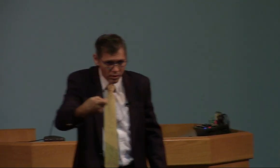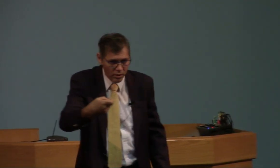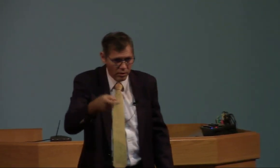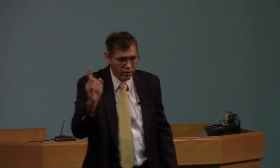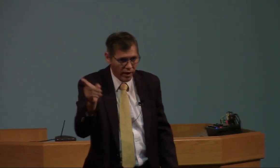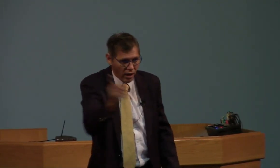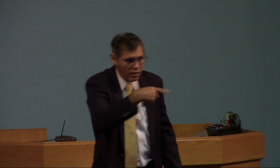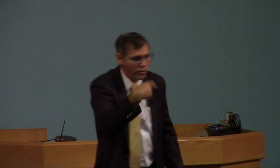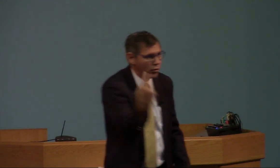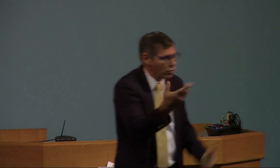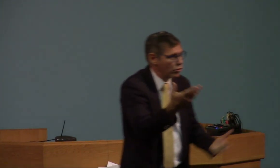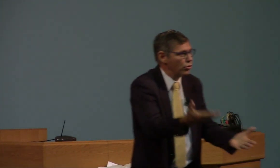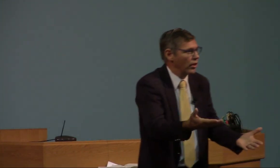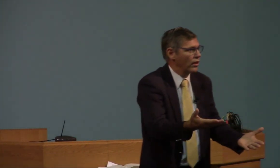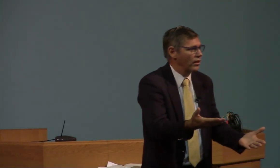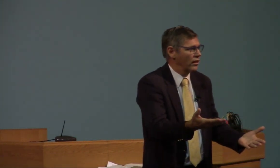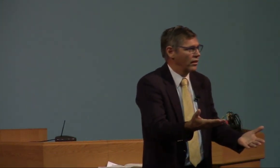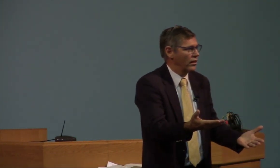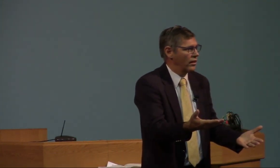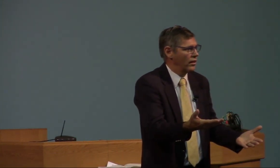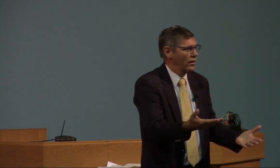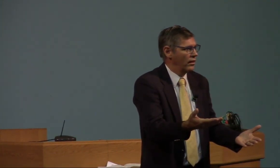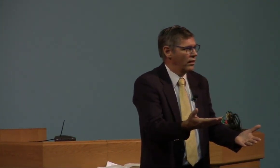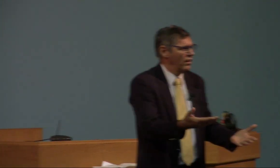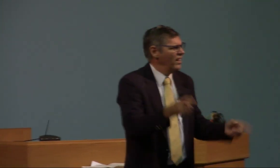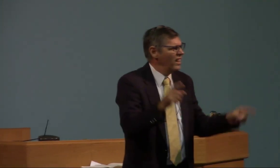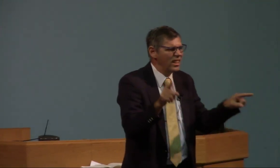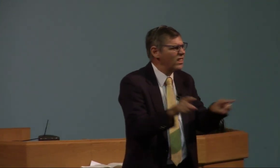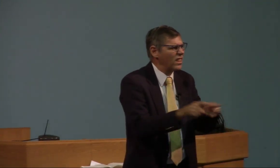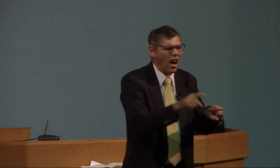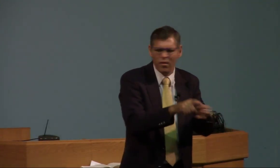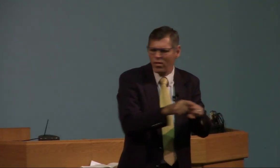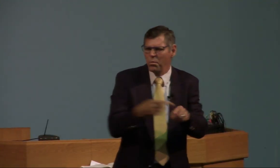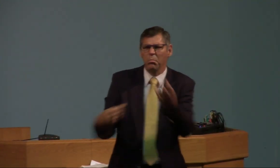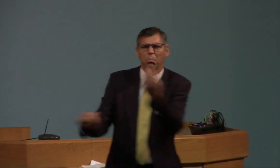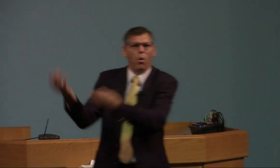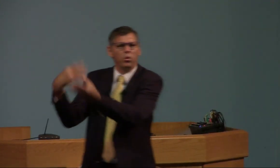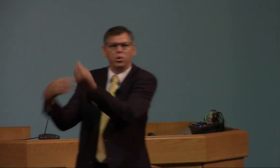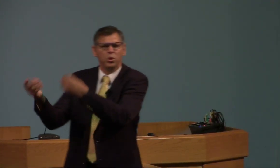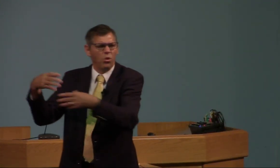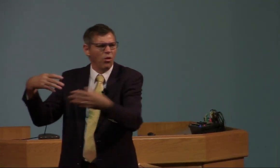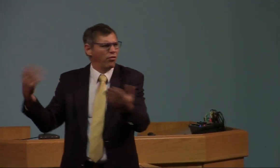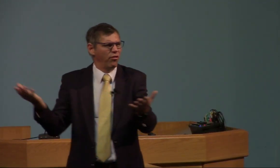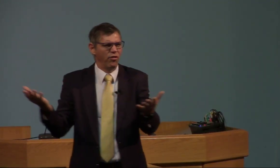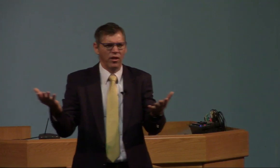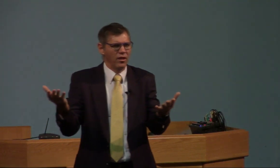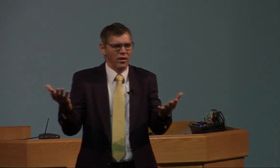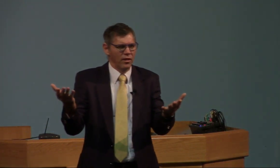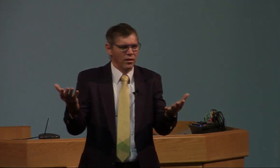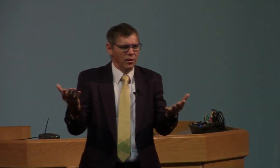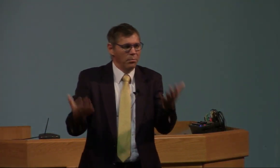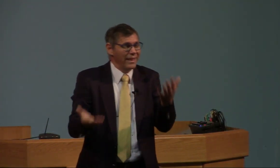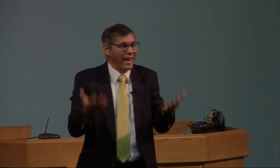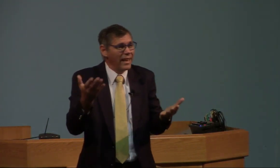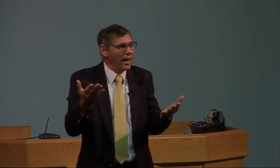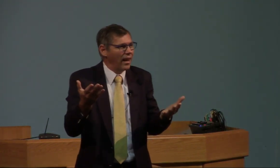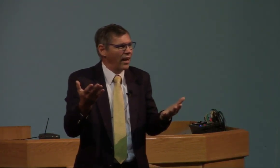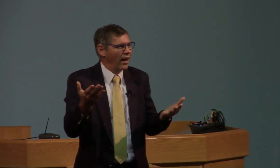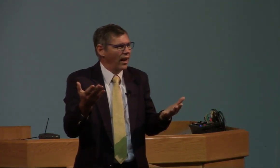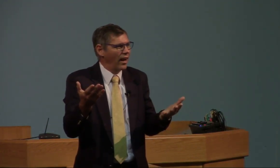vir elkeen van ons so. Nie dieselfde met bos of partykeer